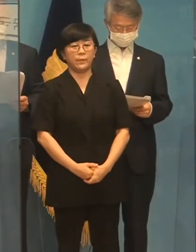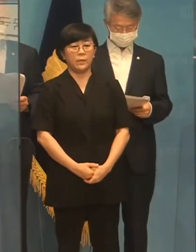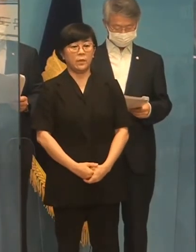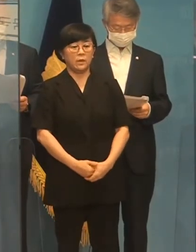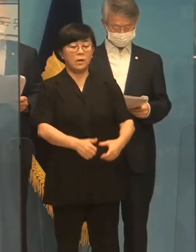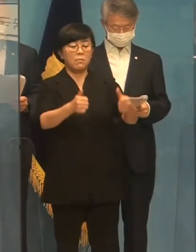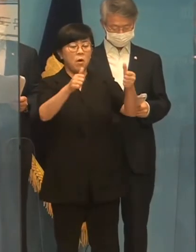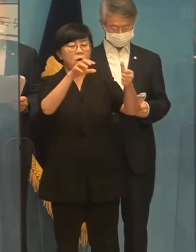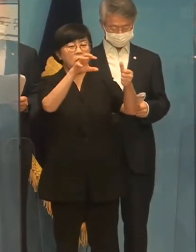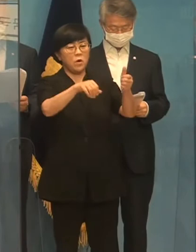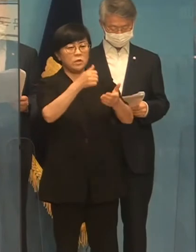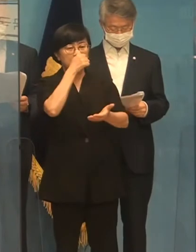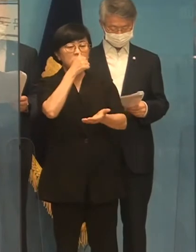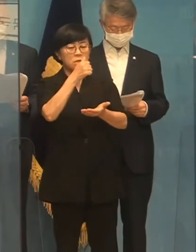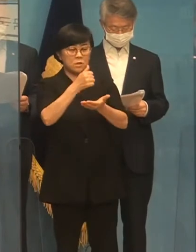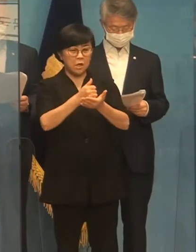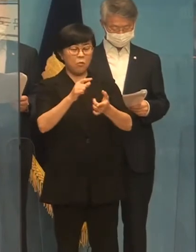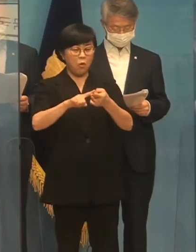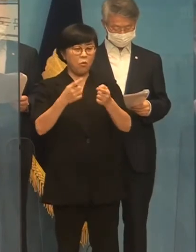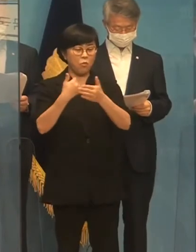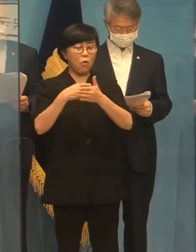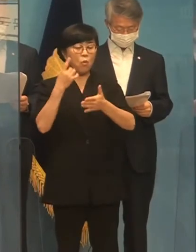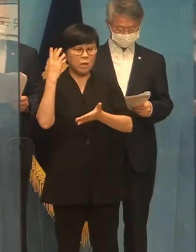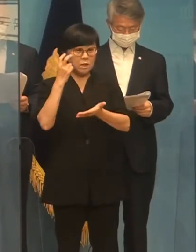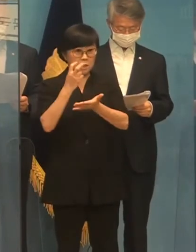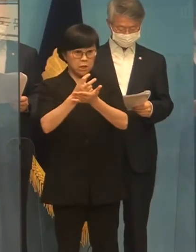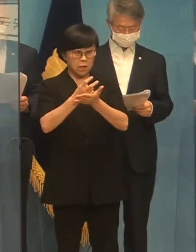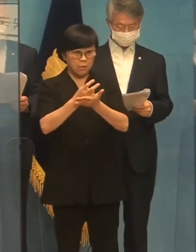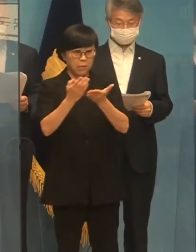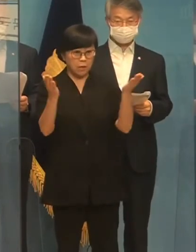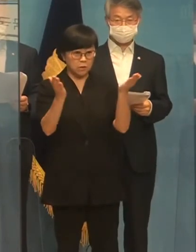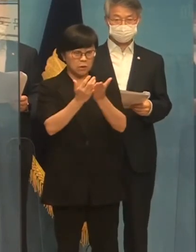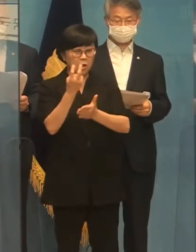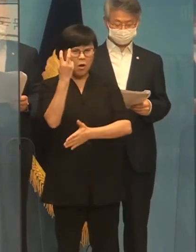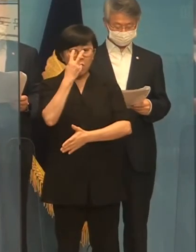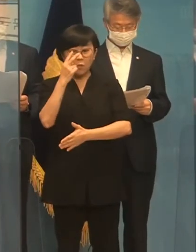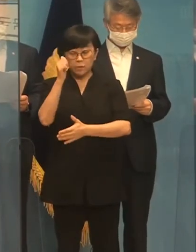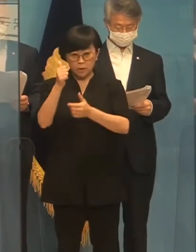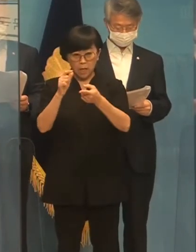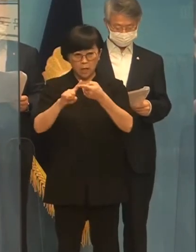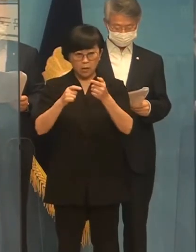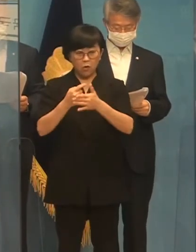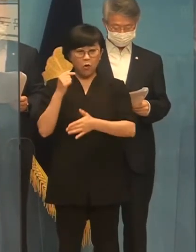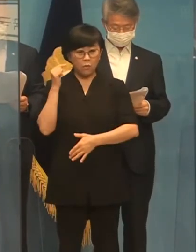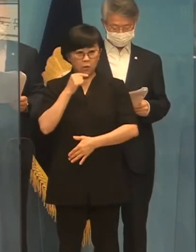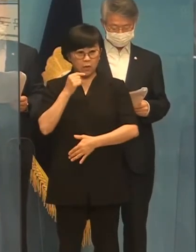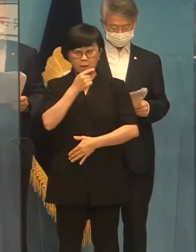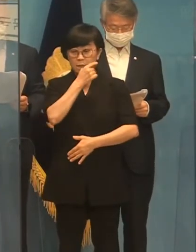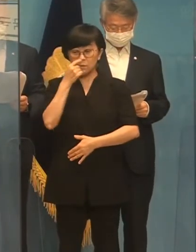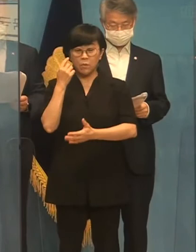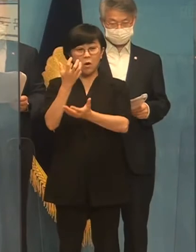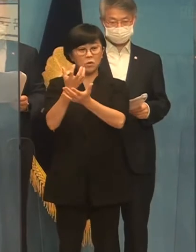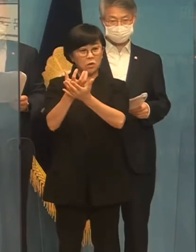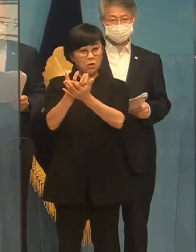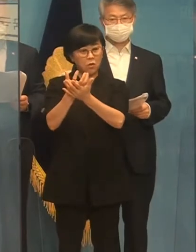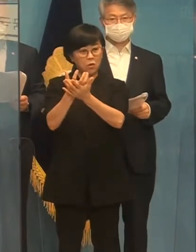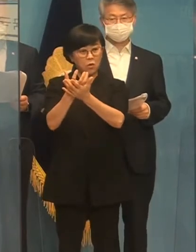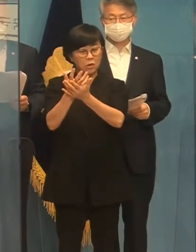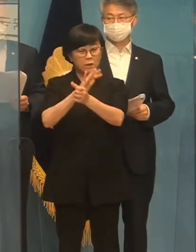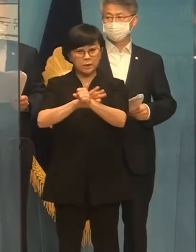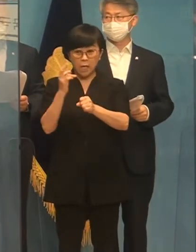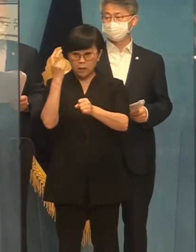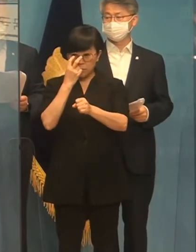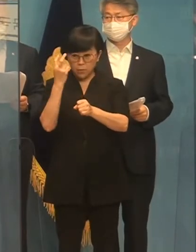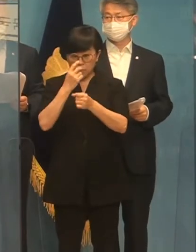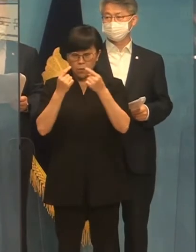그간 법원이 무죄 추정의 원칙에 충실하게 검사의刑책임과 엄격한 증명을 제대로